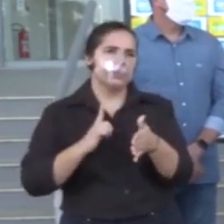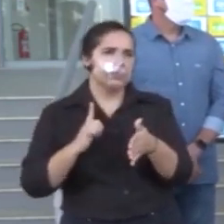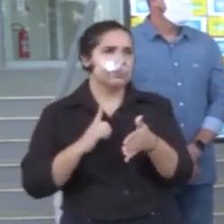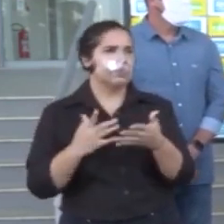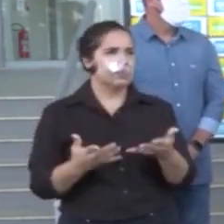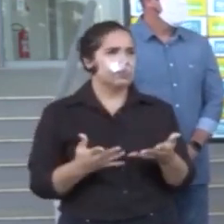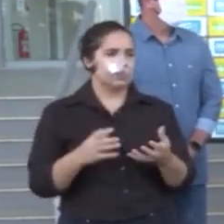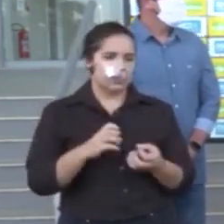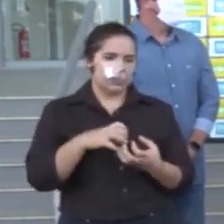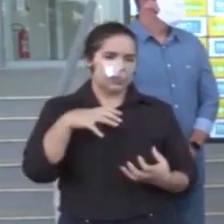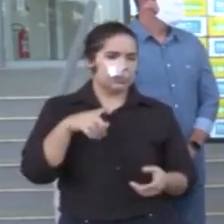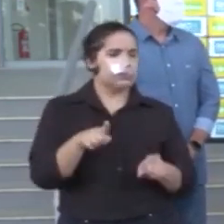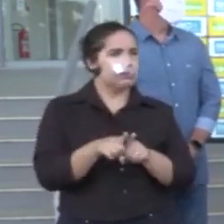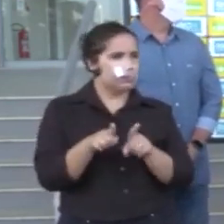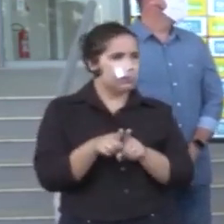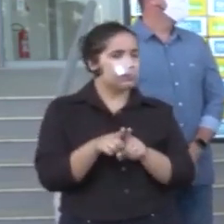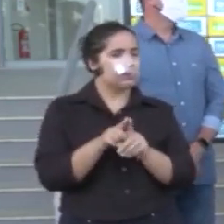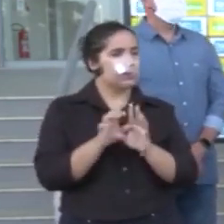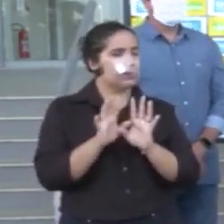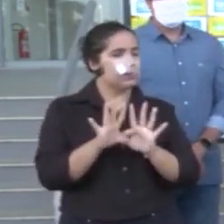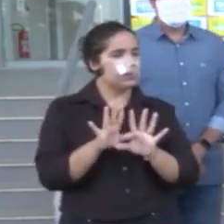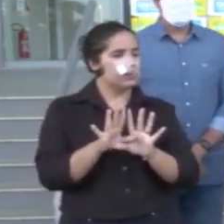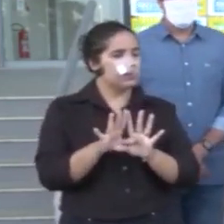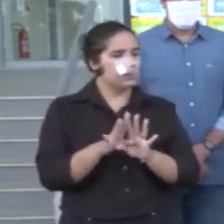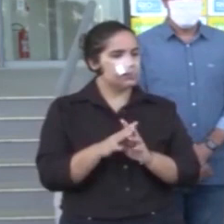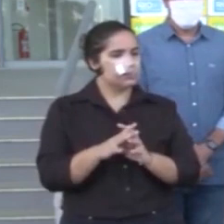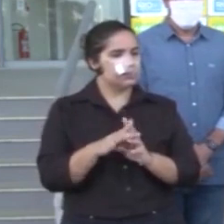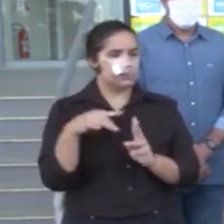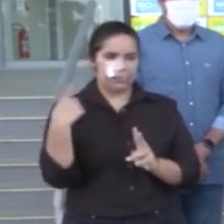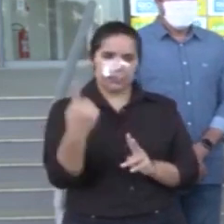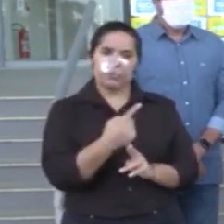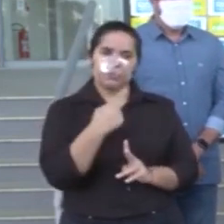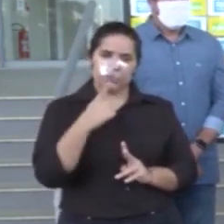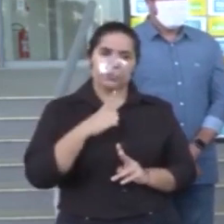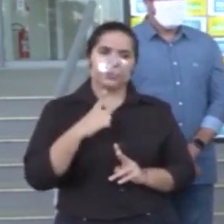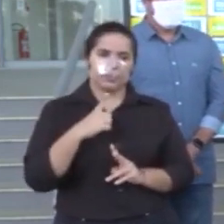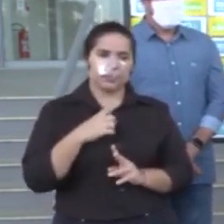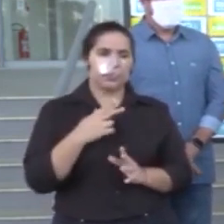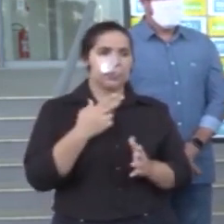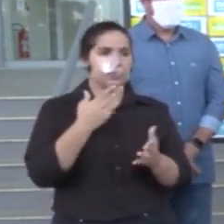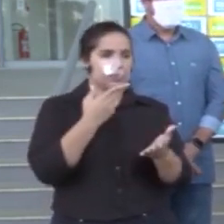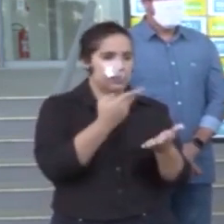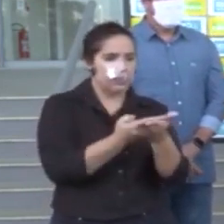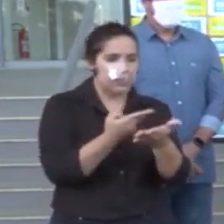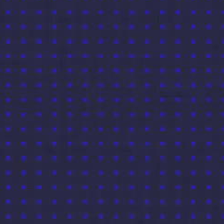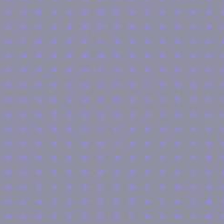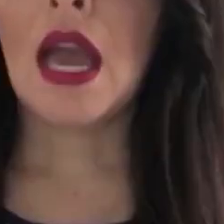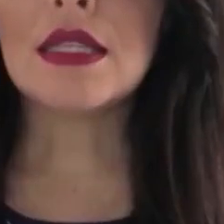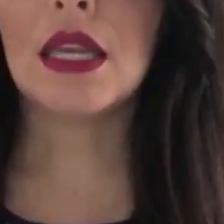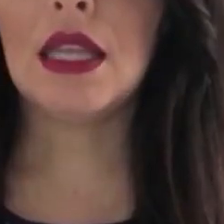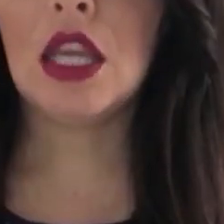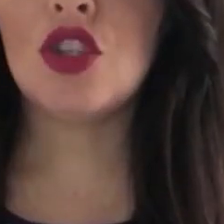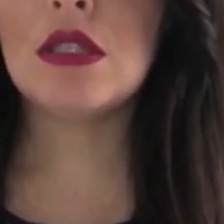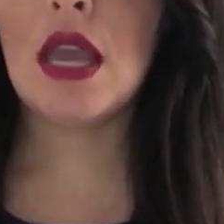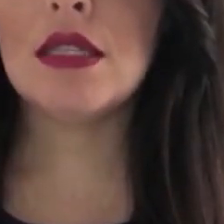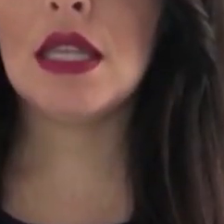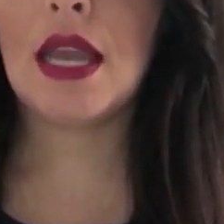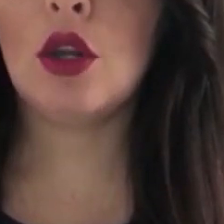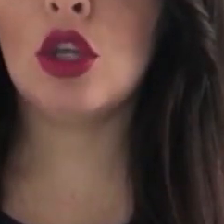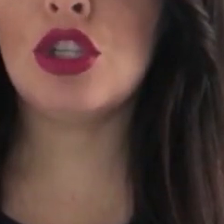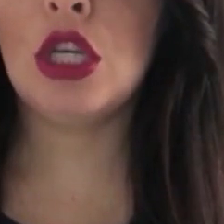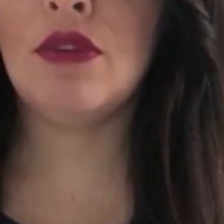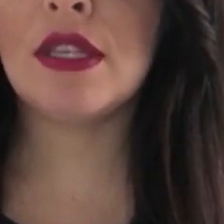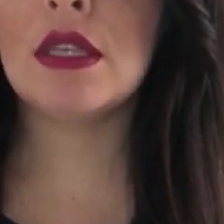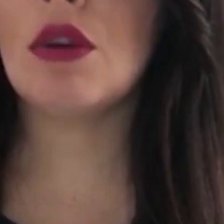comorbidades e também idosos, e nós tenhamos leitos para atender as pessoas. A Secretaria de